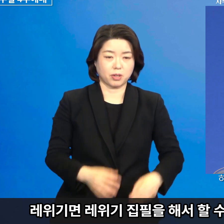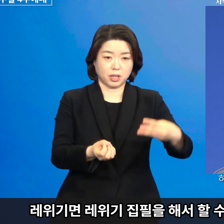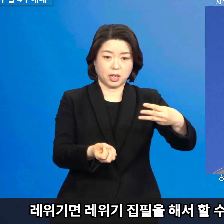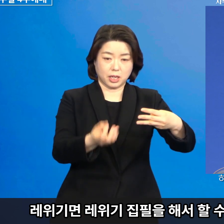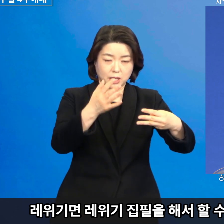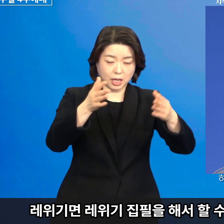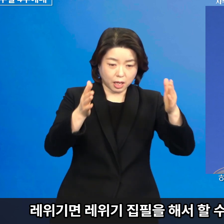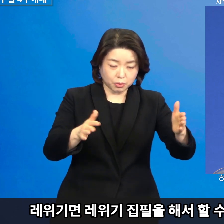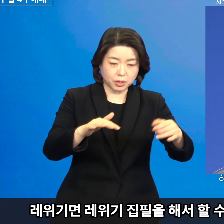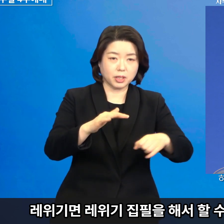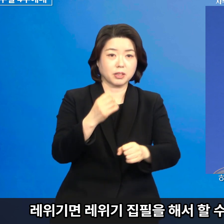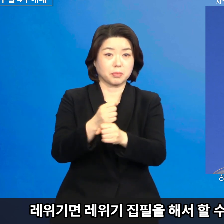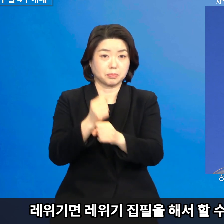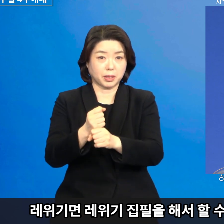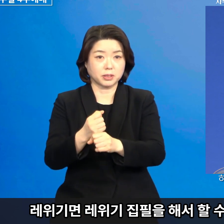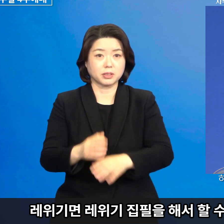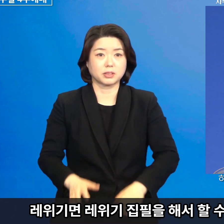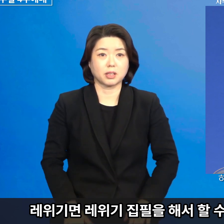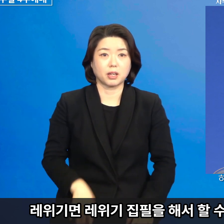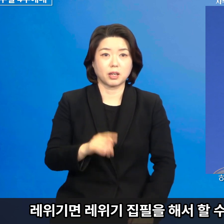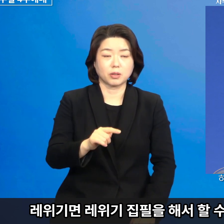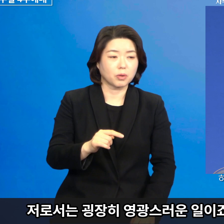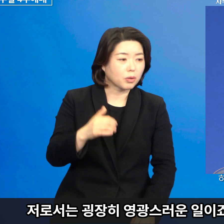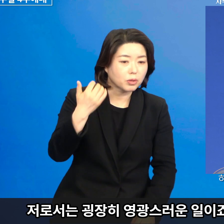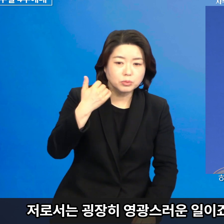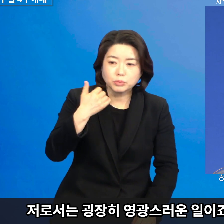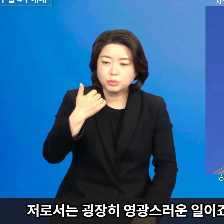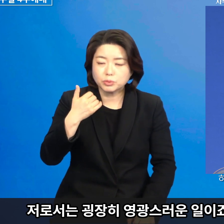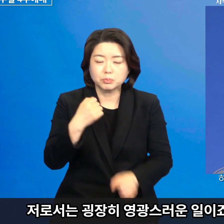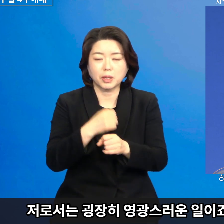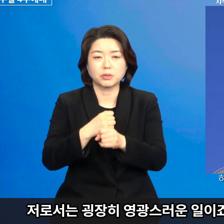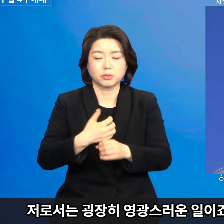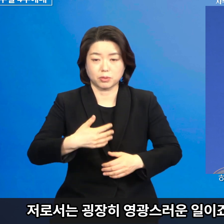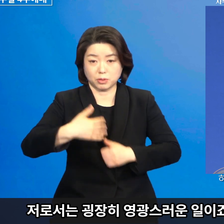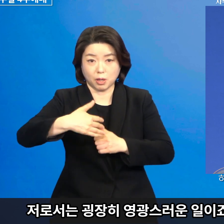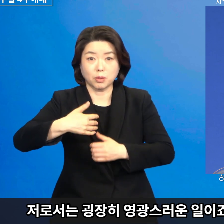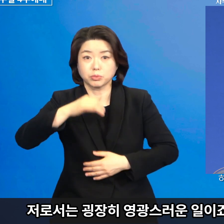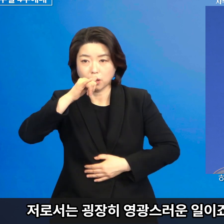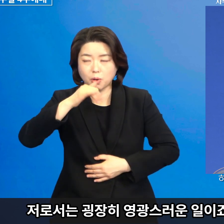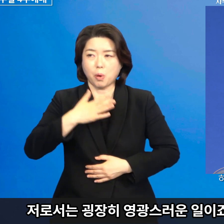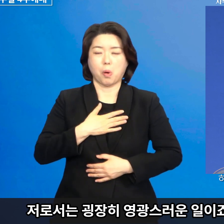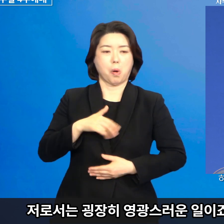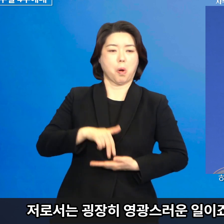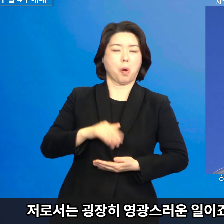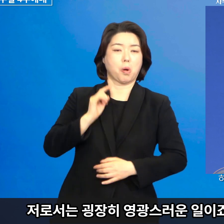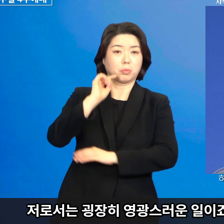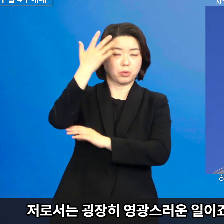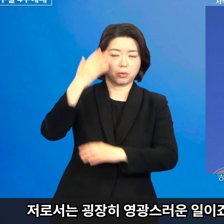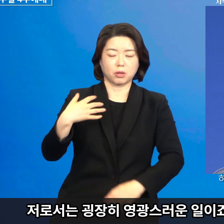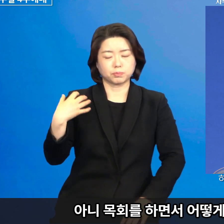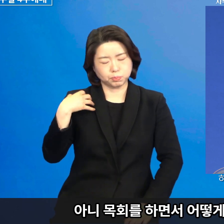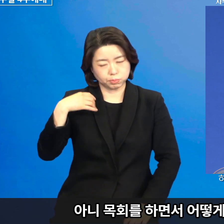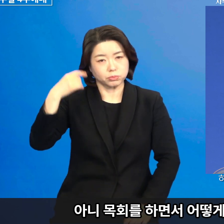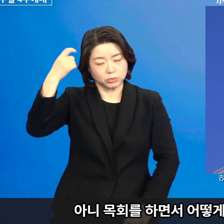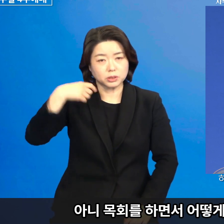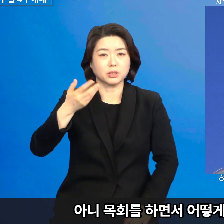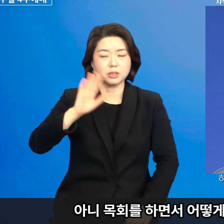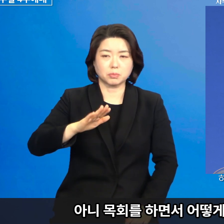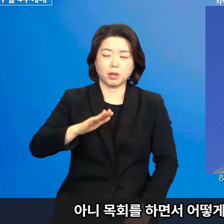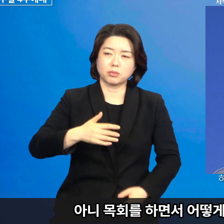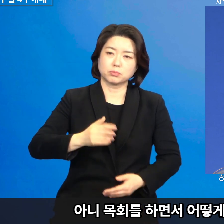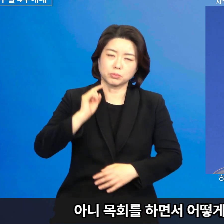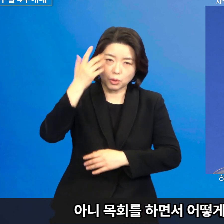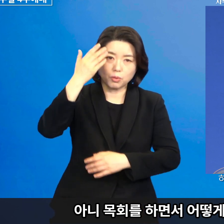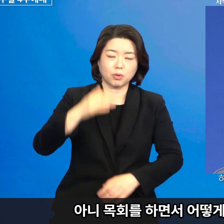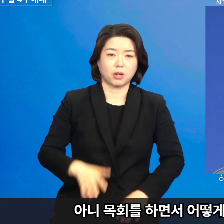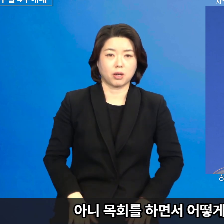집필을 해서 할 수 있는 집필진을 초청을 받았어요. 저로서는 뭐 굉장히 영광스러운 일이죠. 근데 너무 부담스러운 거예요. 아니 목회를 이거 하면서